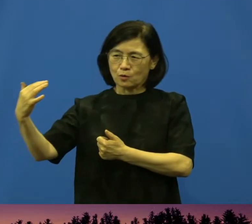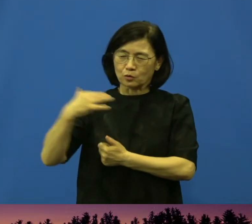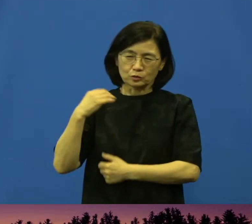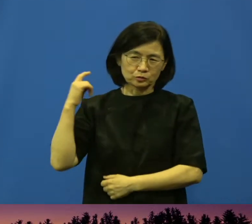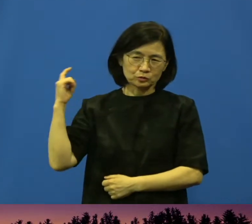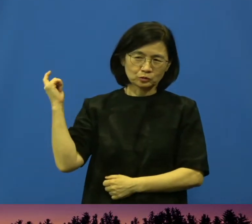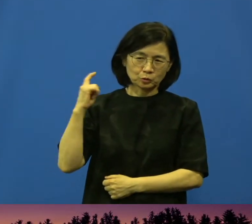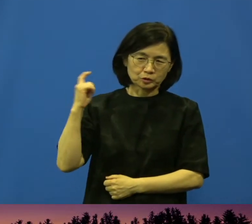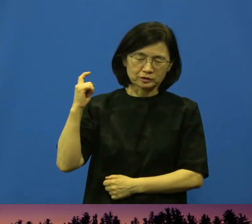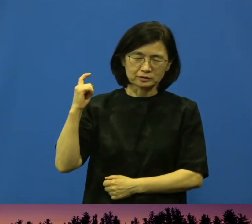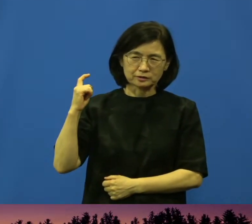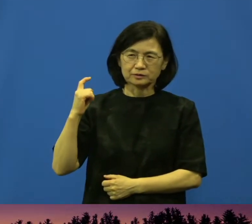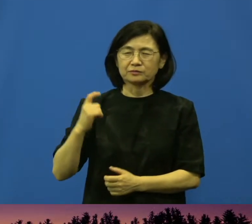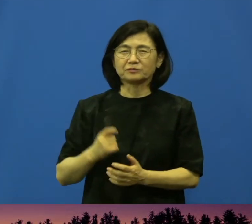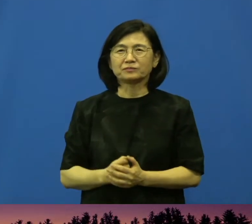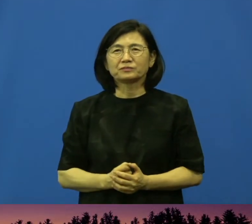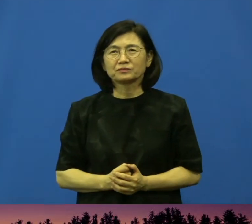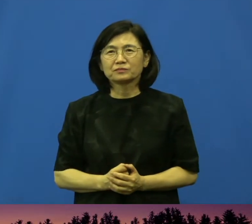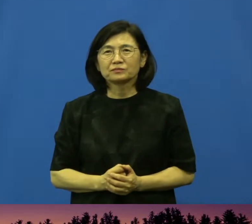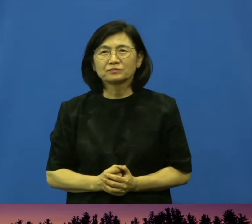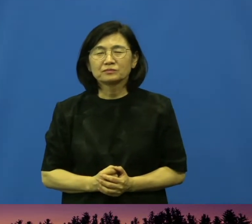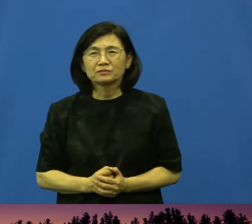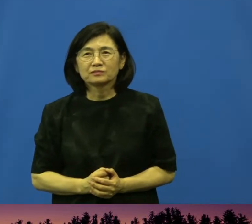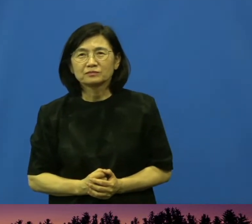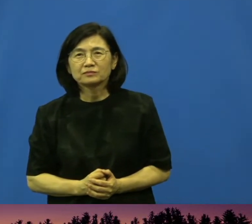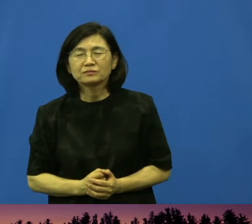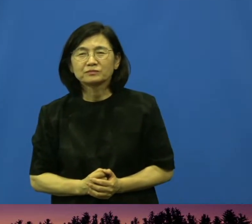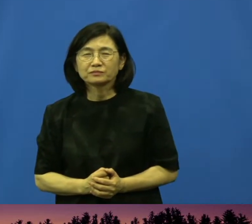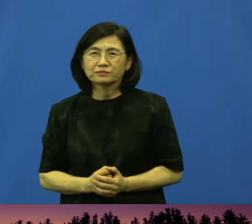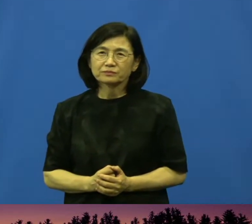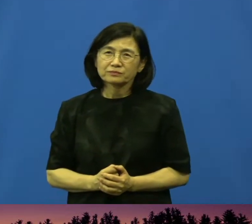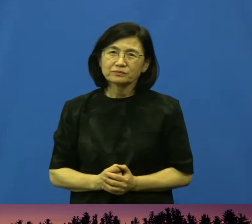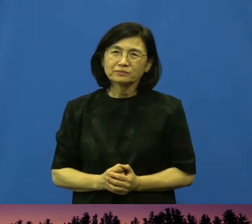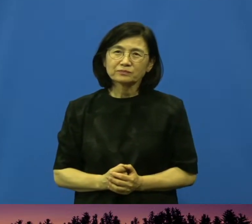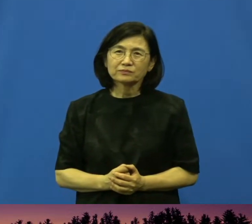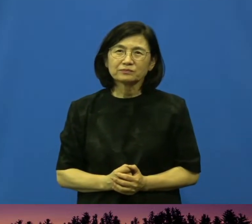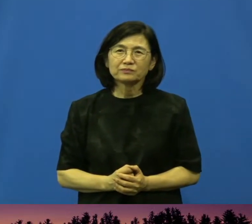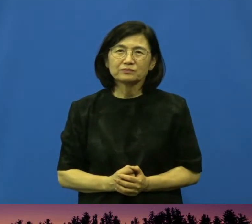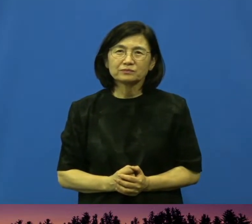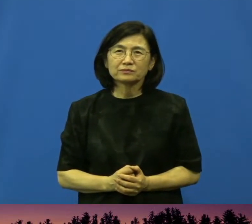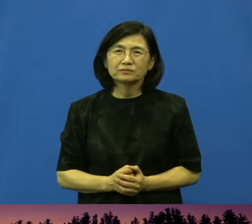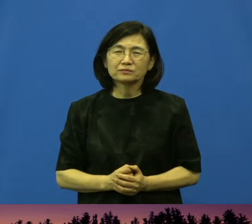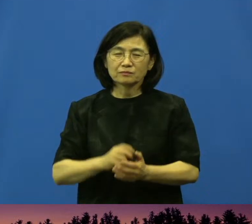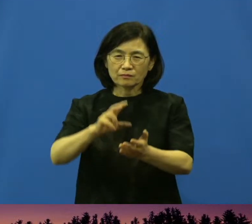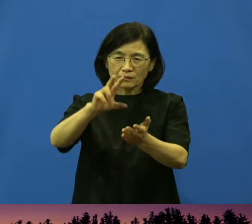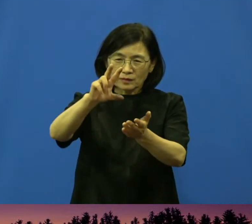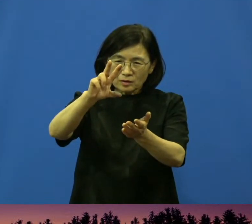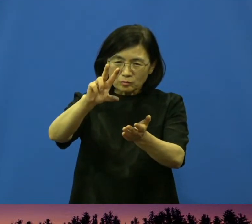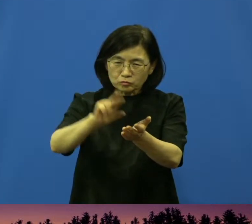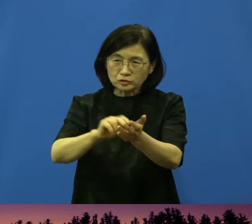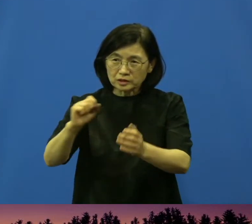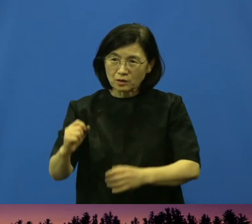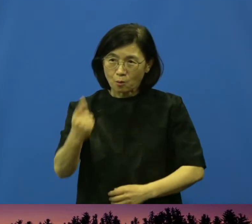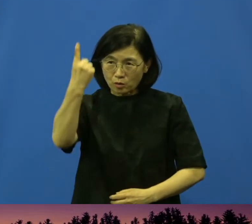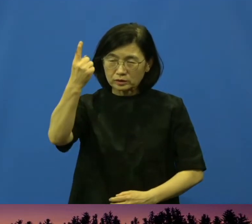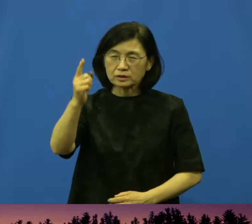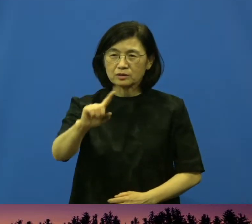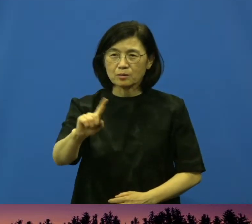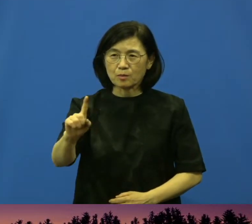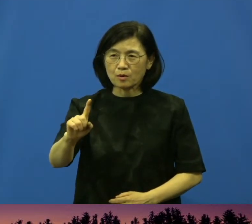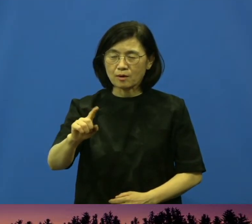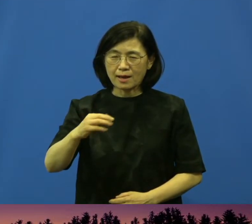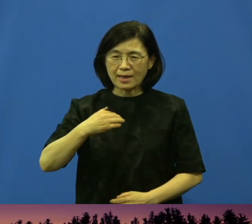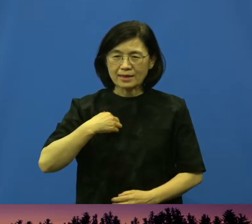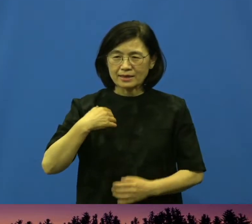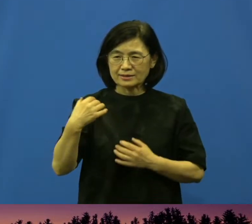여러분 이게 뭡니까? 여러분 이 지점을 뭘 얘기하느냐면, 문제는 어디서 벌어지느냐면 내가 가진 힘보다 더